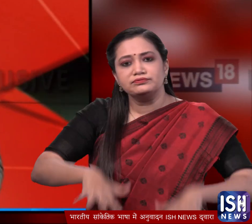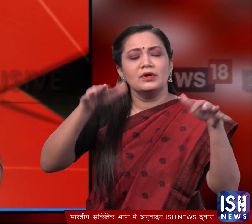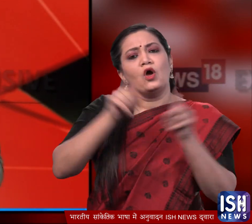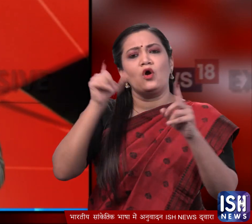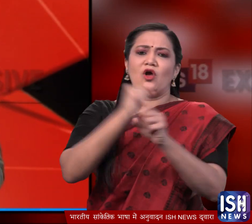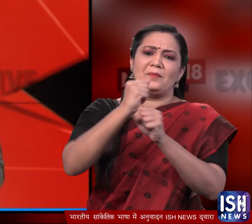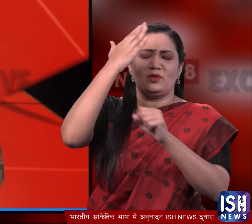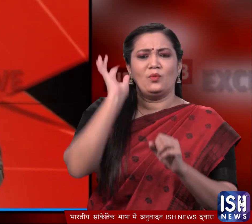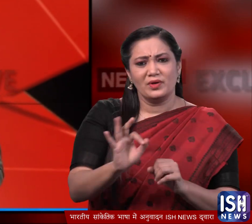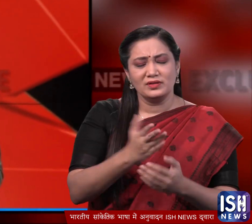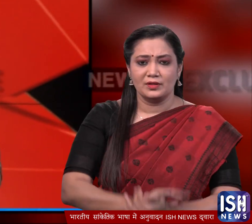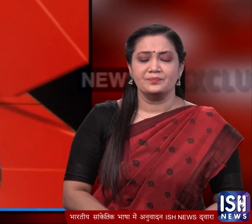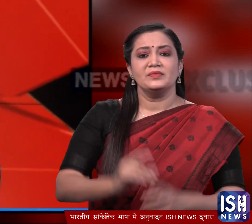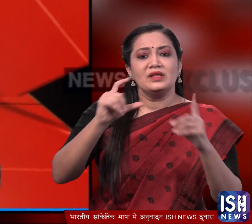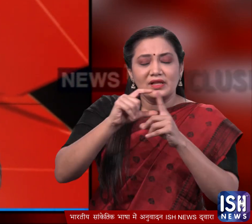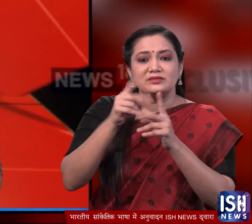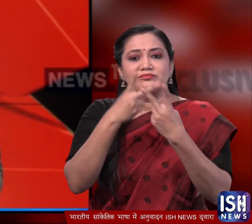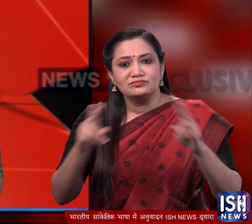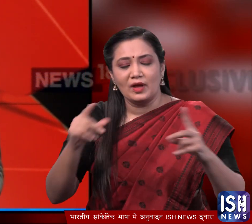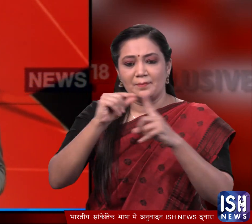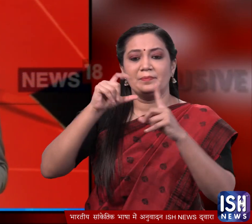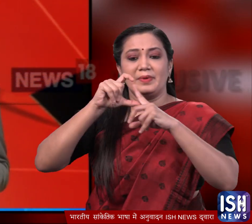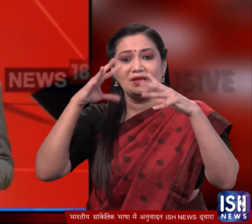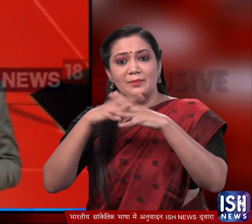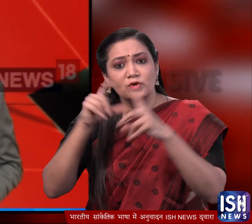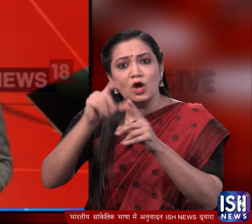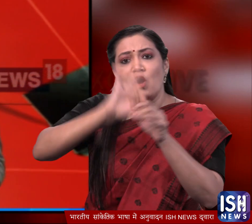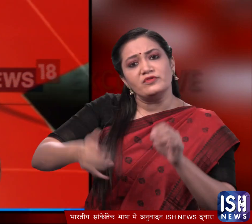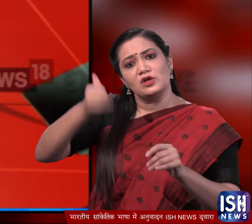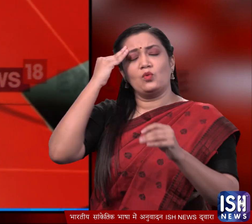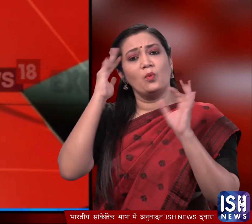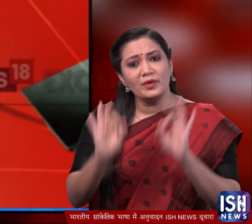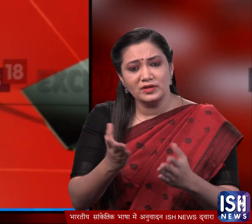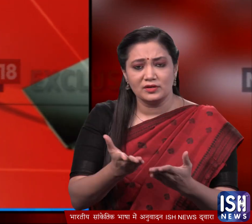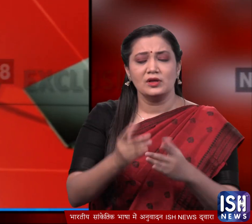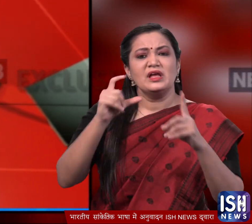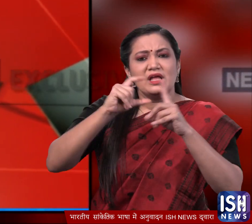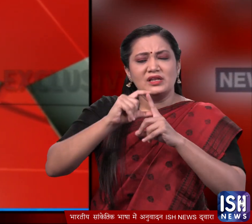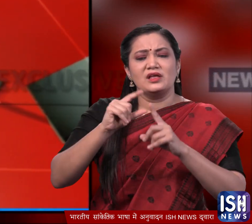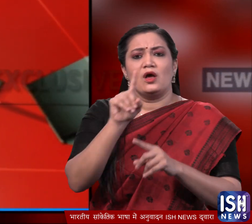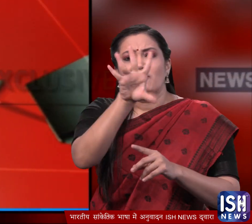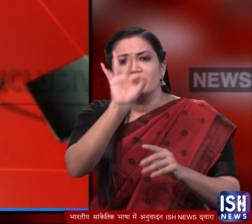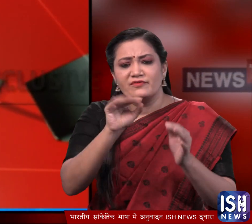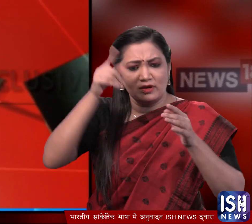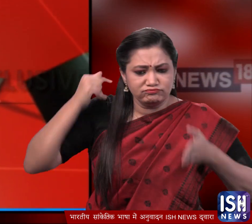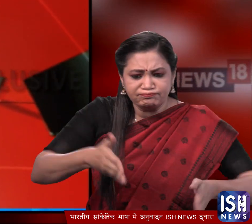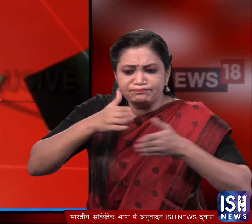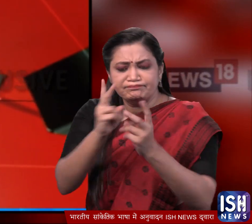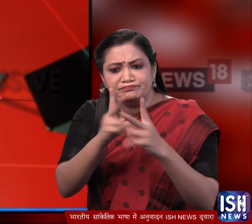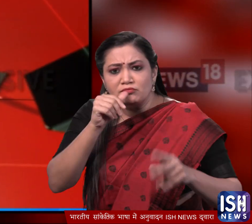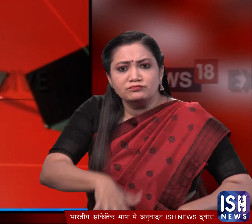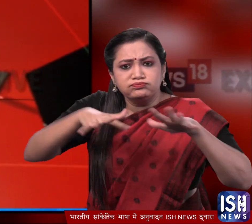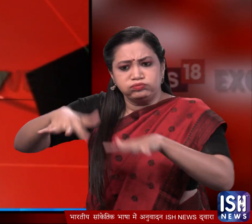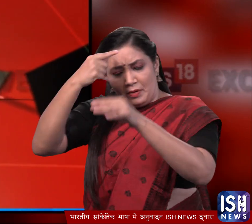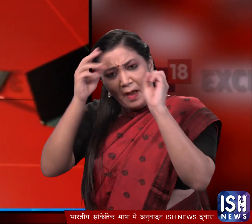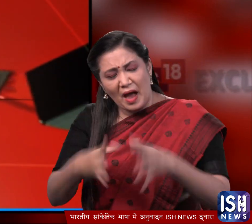को भी है और दिल्ली की ज्यादातर सड़कों की देखरेख करने वाले पीडब्ल्यूडी के अधिकारियों को भी मालूम है कि दिल्ली में ऐसी 150 से ज्यादा सड़कें हैं जहां जल भराव